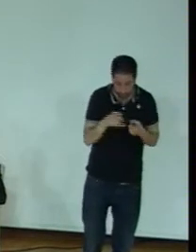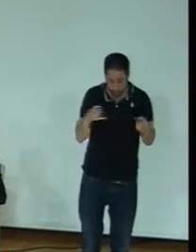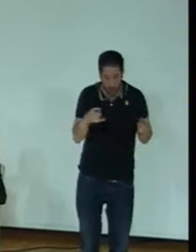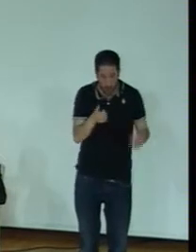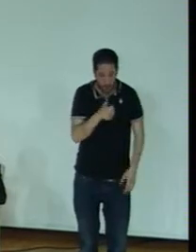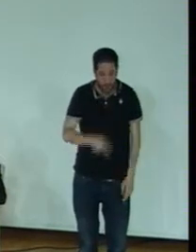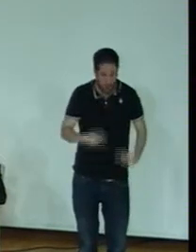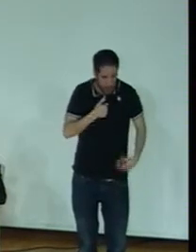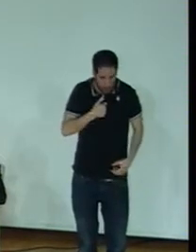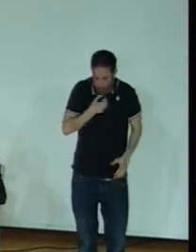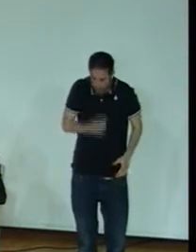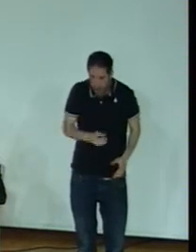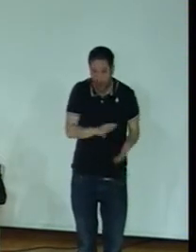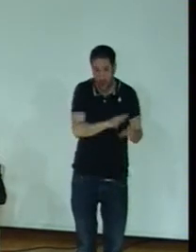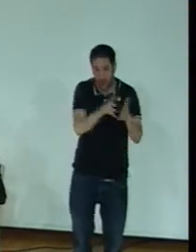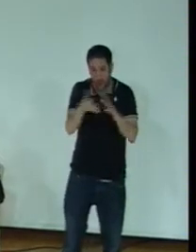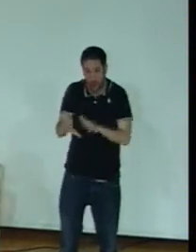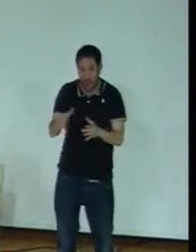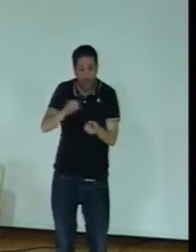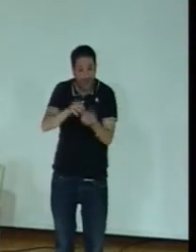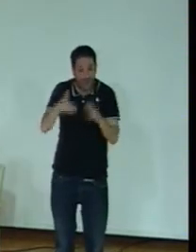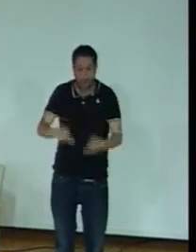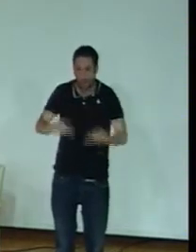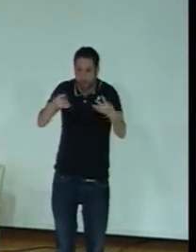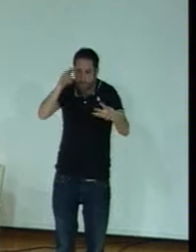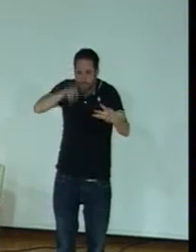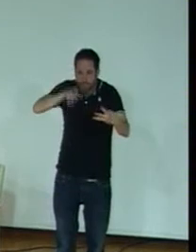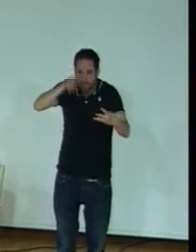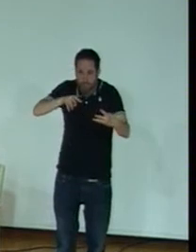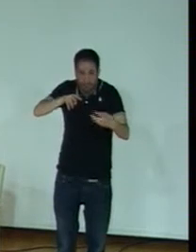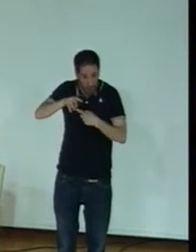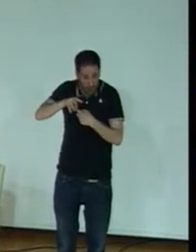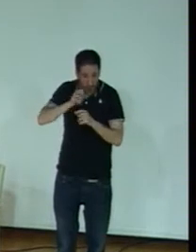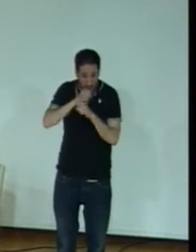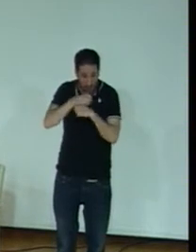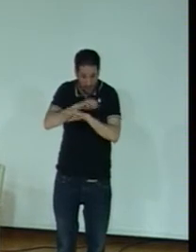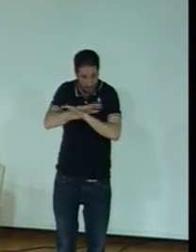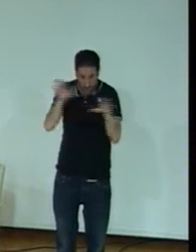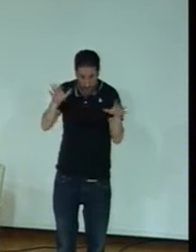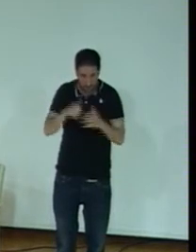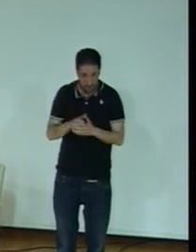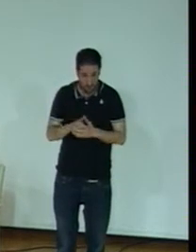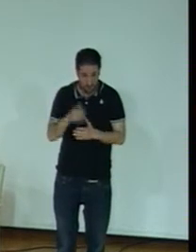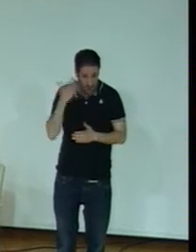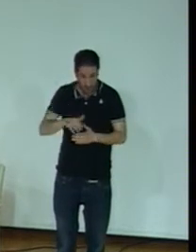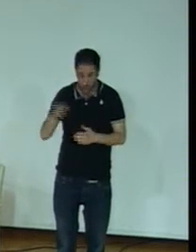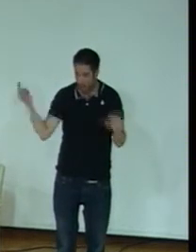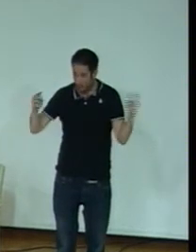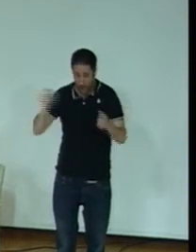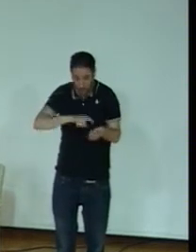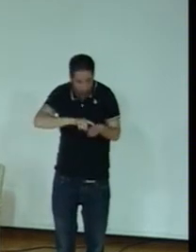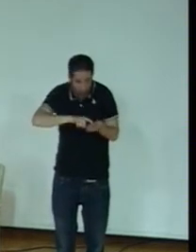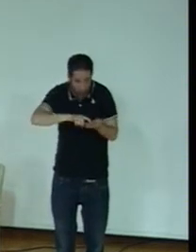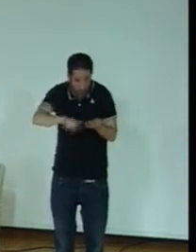anonyme. Et le passage à « on lit le journal en ligne » fait que ce qui était anonyme devient... au contraire,